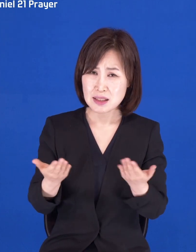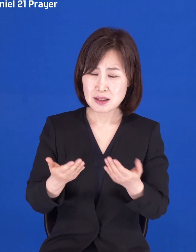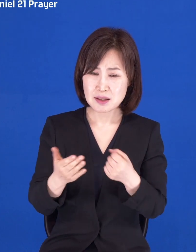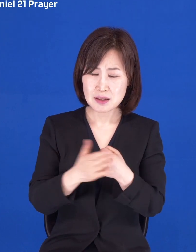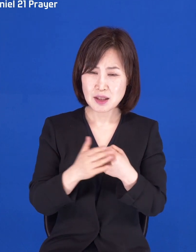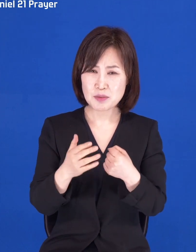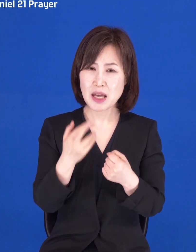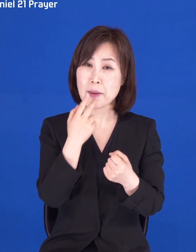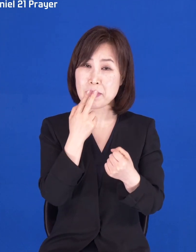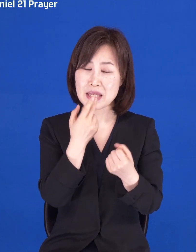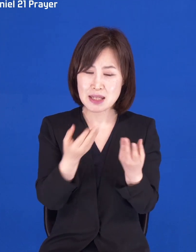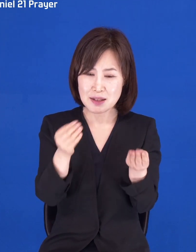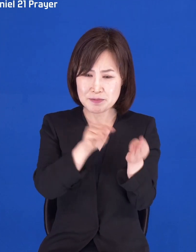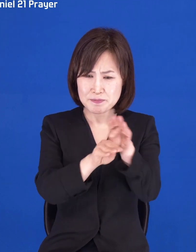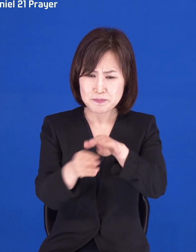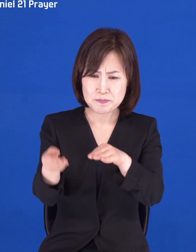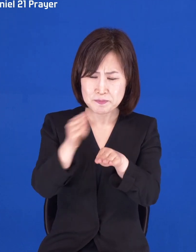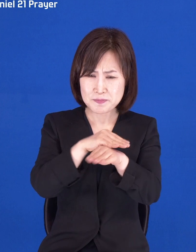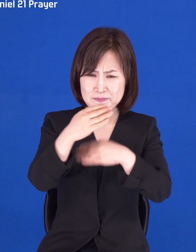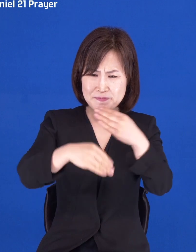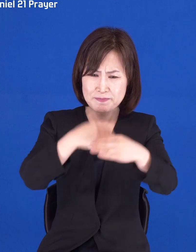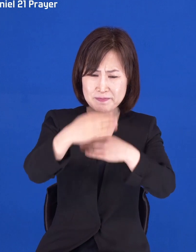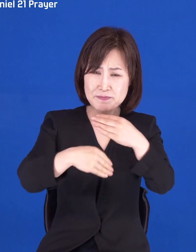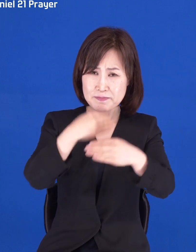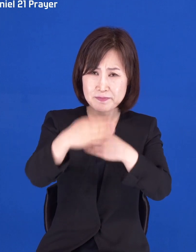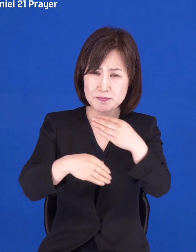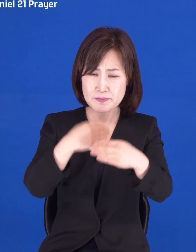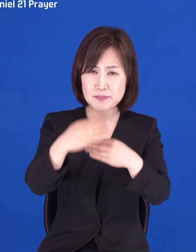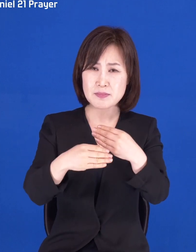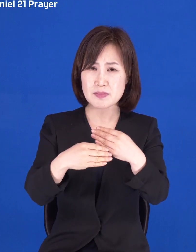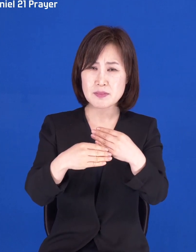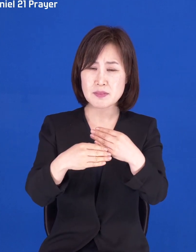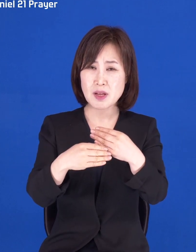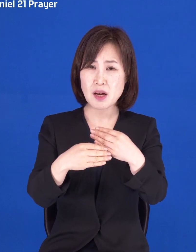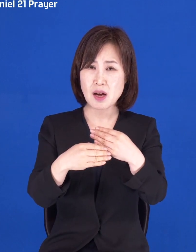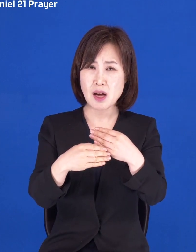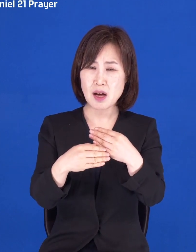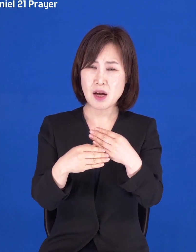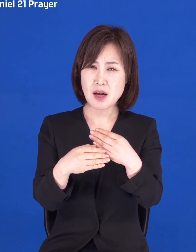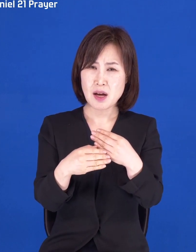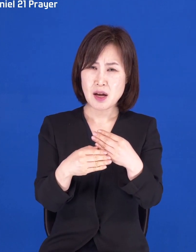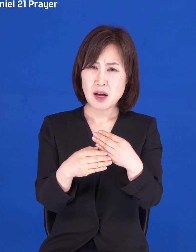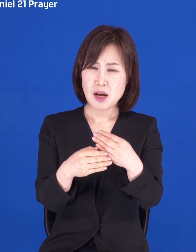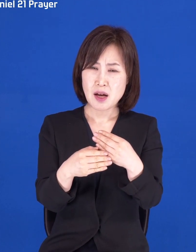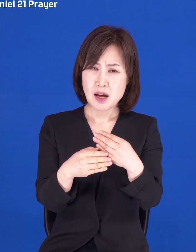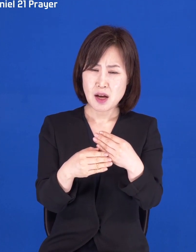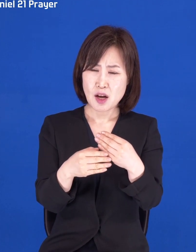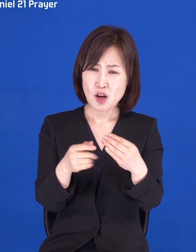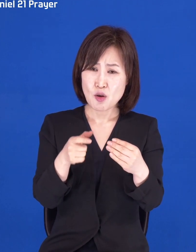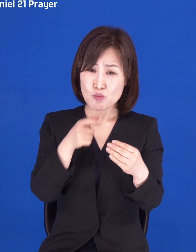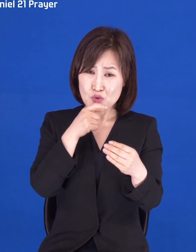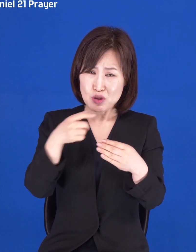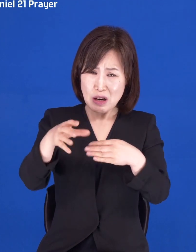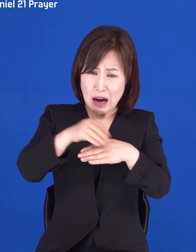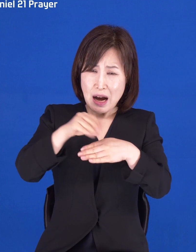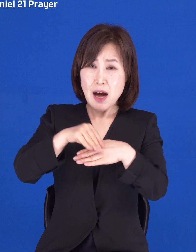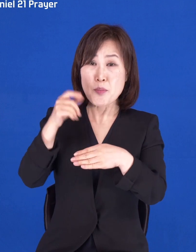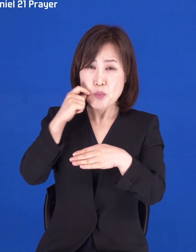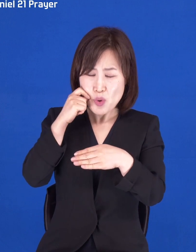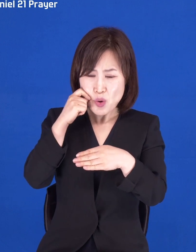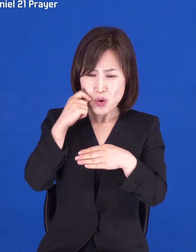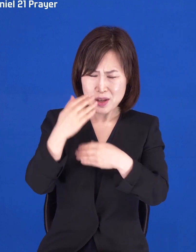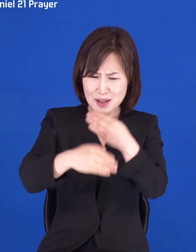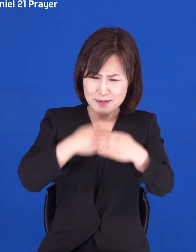가져다가 그 성경책을 다 감쌌어요. 여러 번 감싸가지고 그거를 다 물이 안 들어가게, 습기가 안 차게 여러